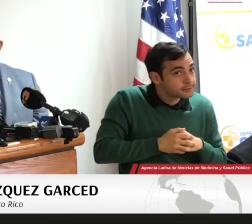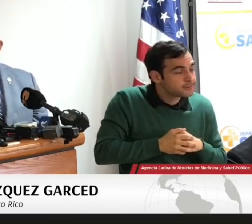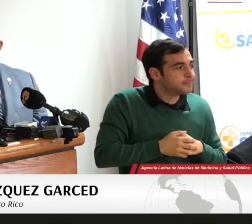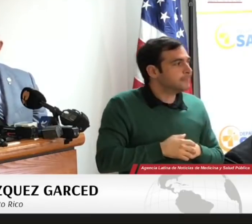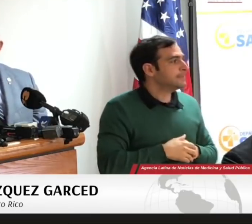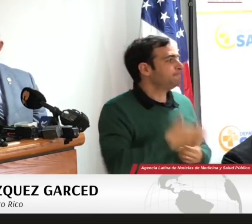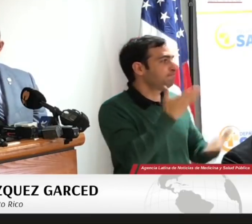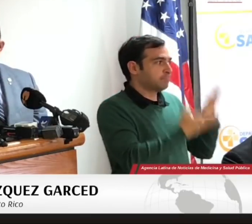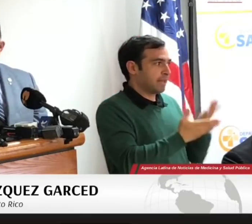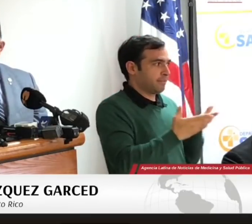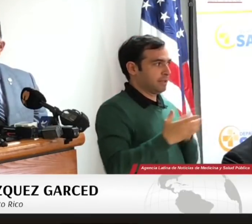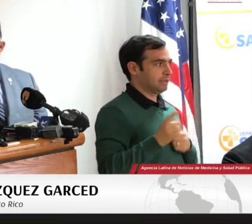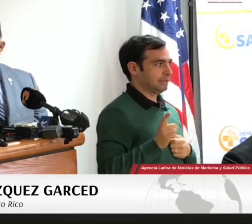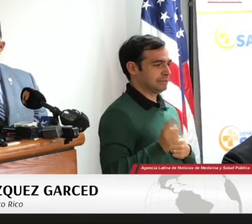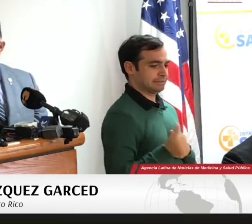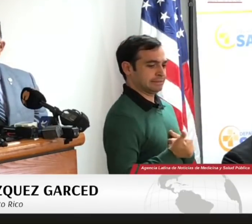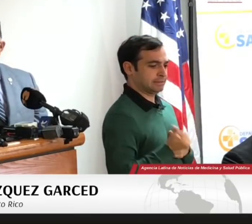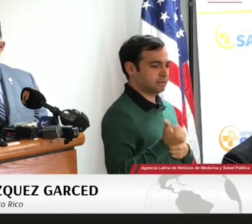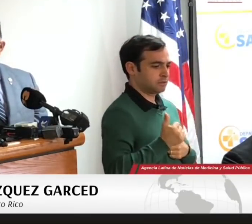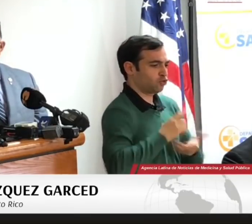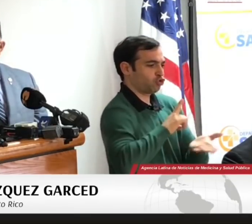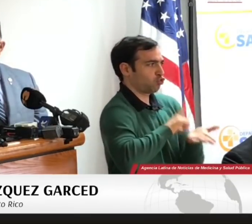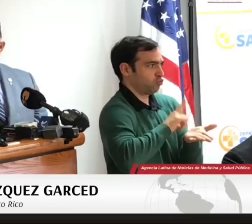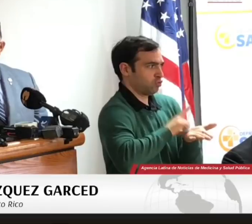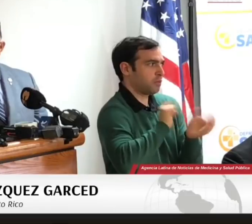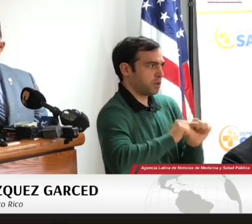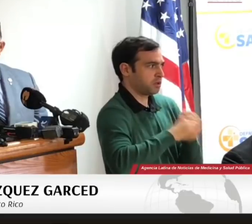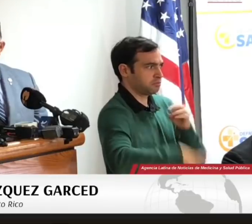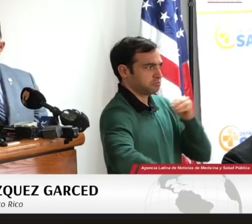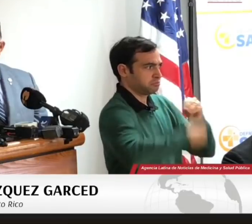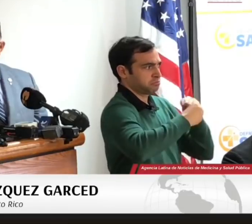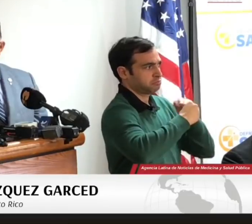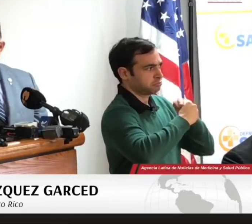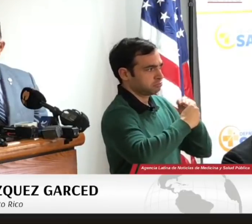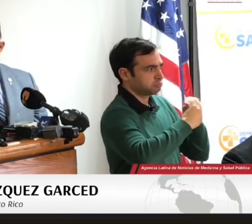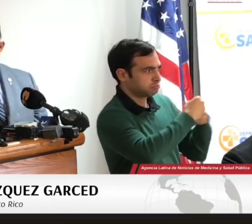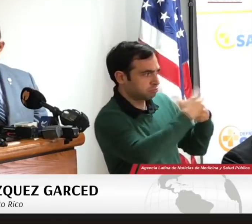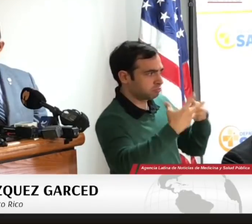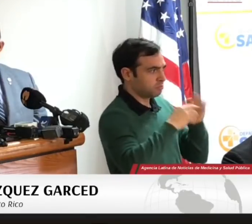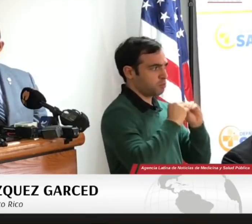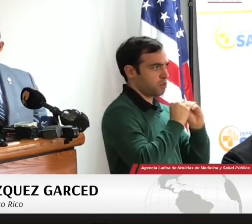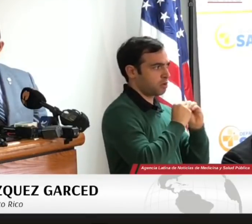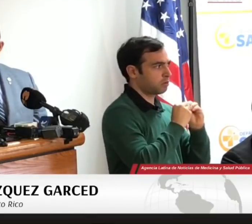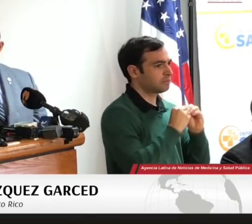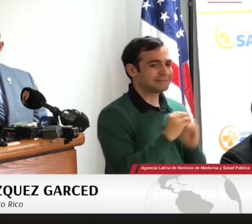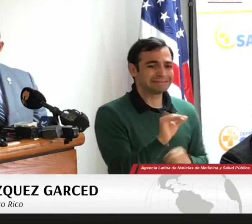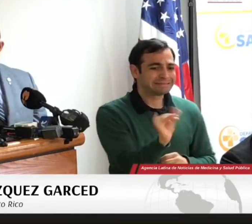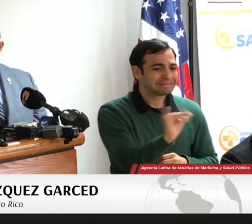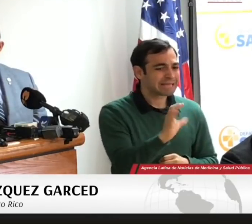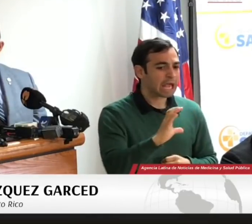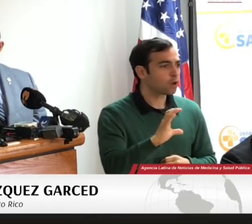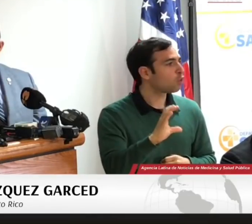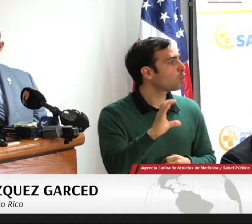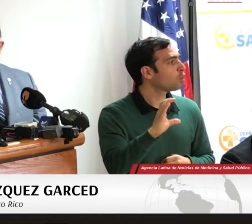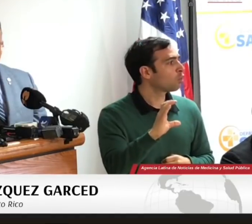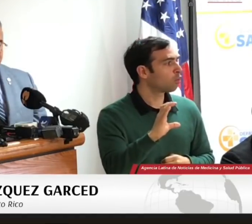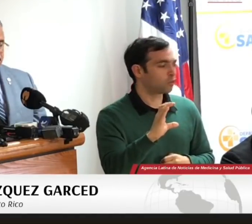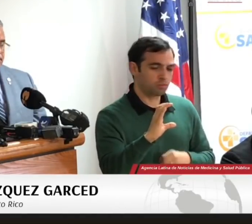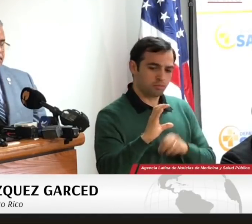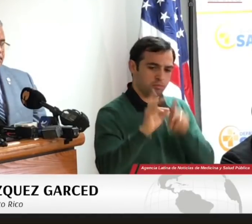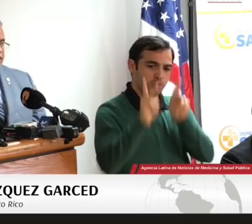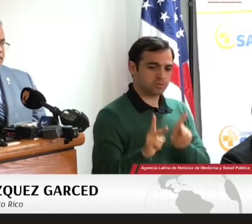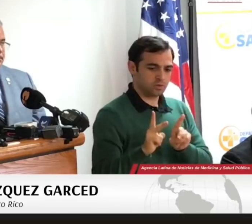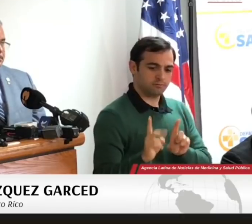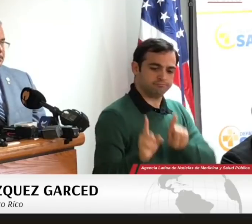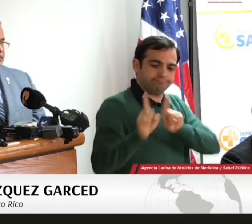La doctora pueda abundar sobre eso, pero era la misma compañía que tenía la primera persona que habíamos hablado,